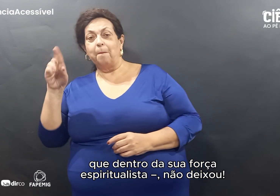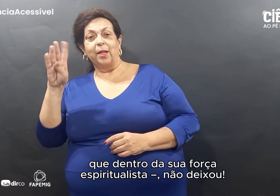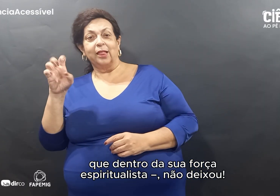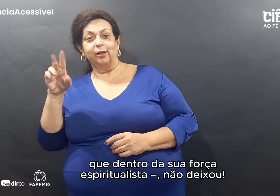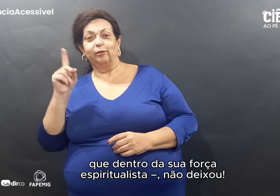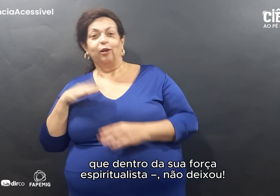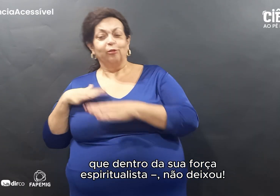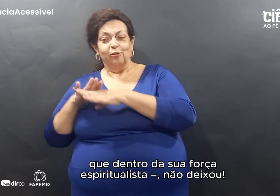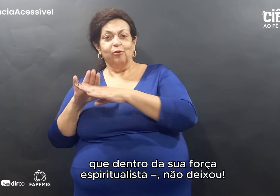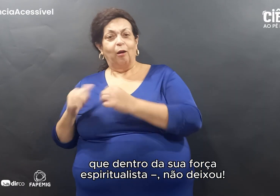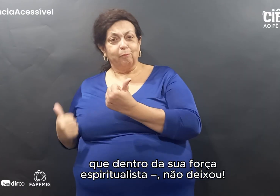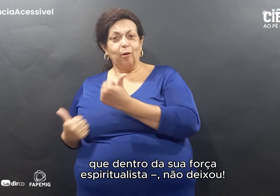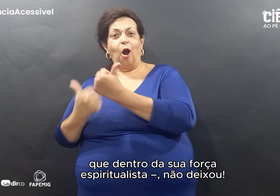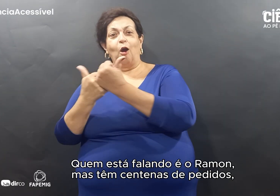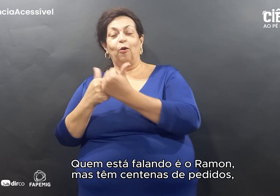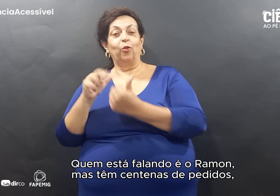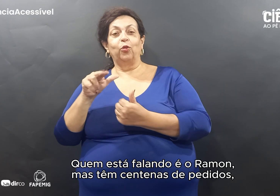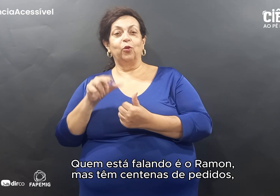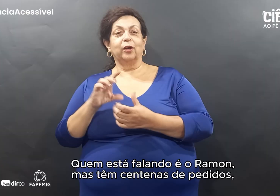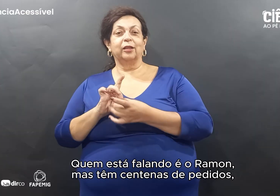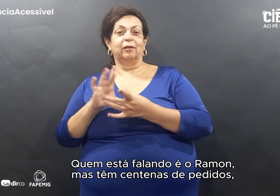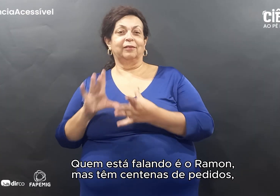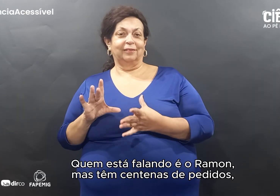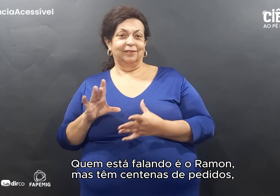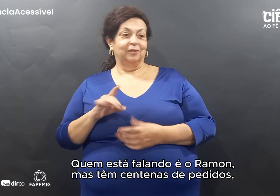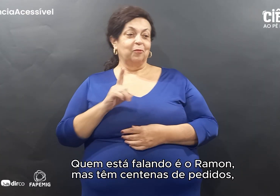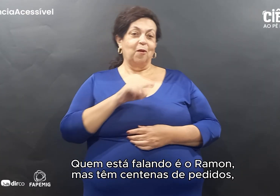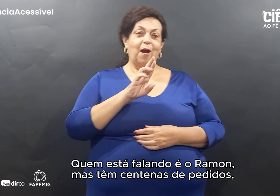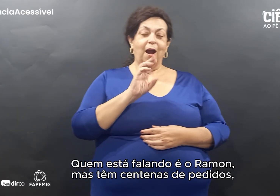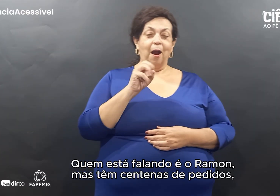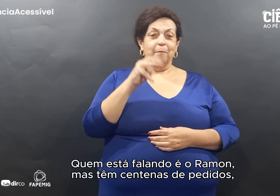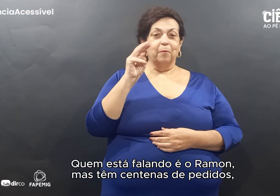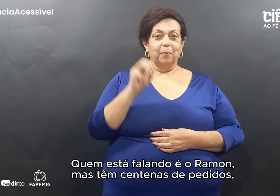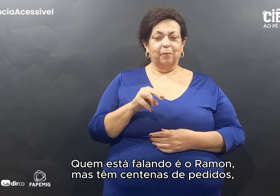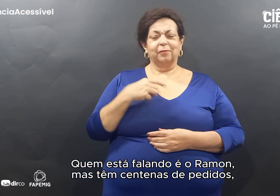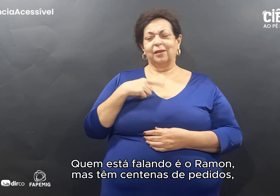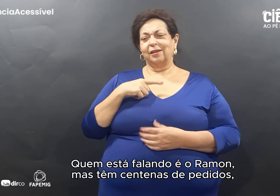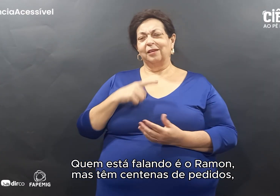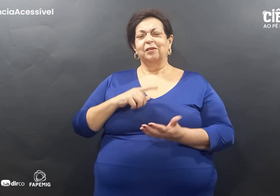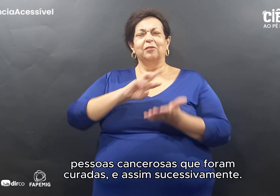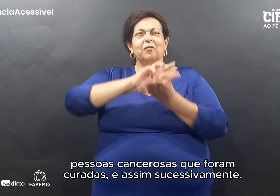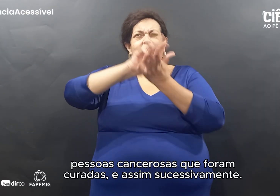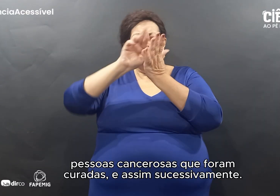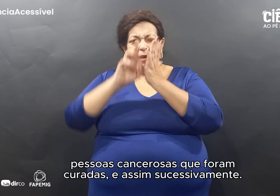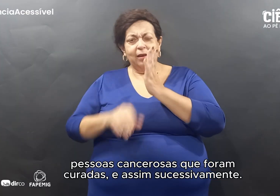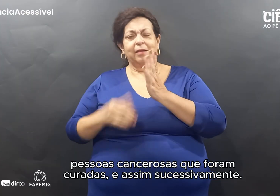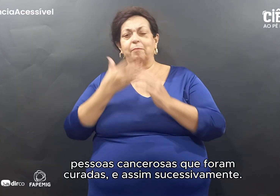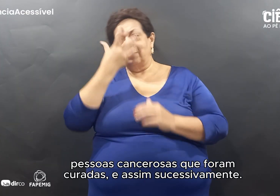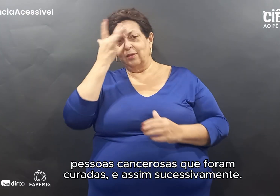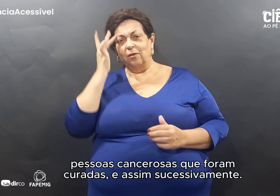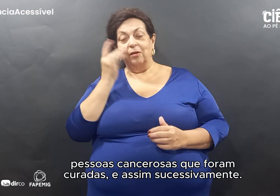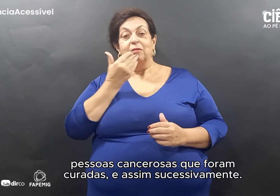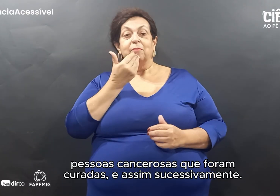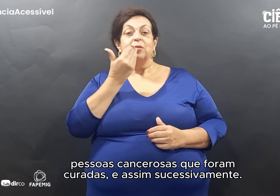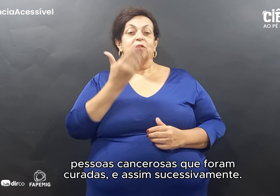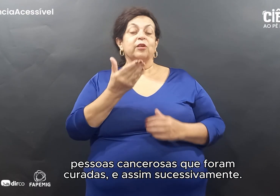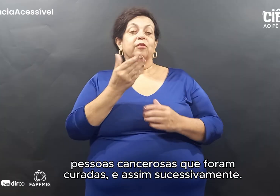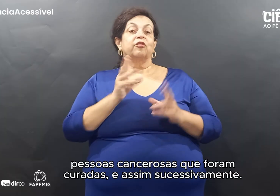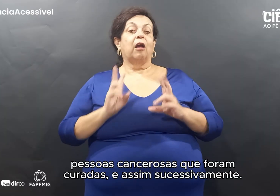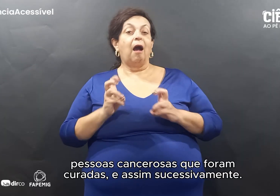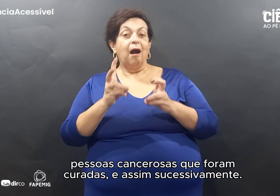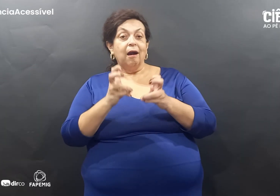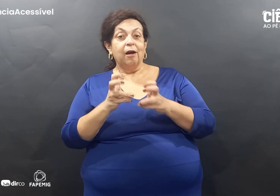força, né, espiritualista, não deixou. Quem está falando é o Ramon, mas tem centenas de pedidos, pessoas cancerosas que foram curadas e